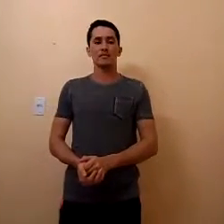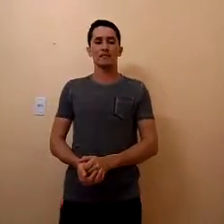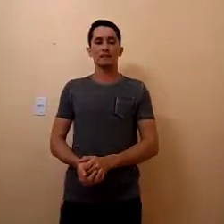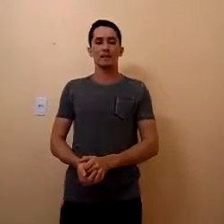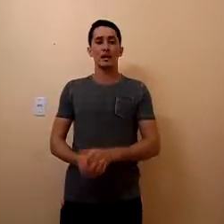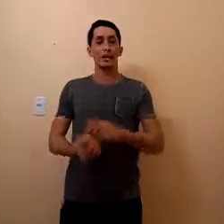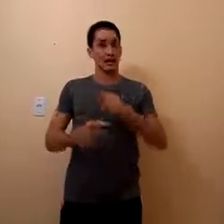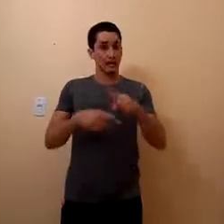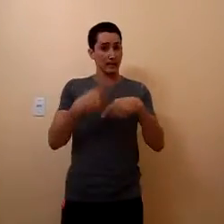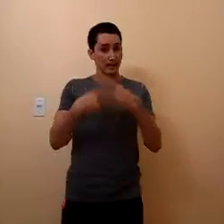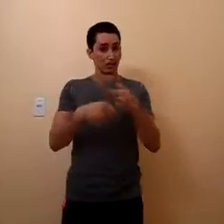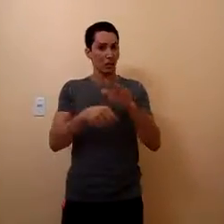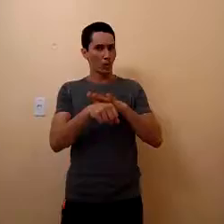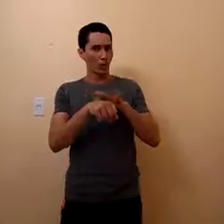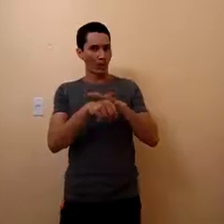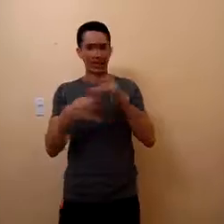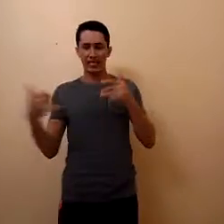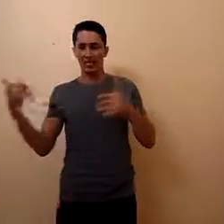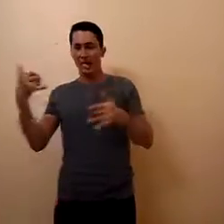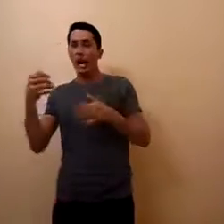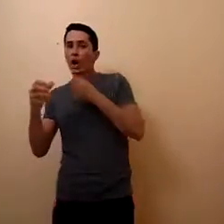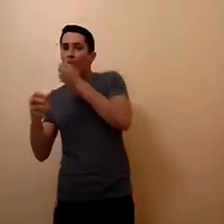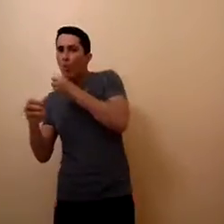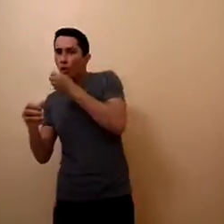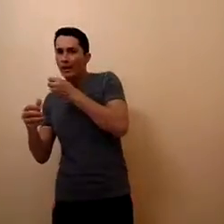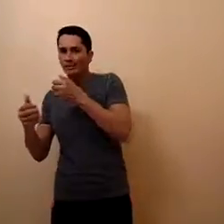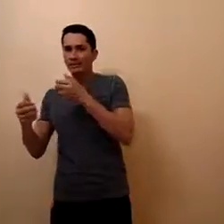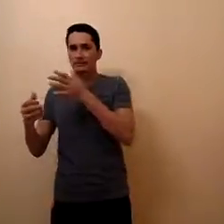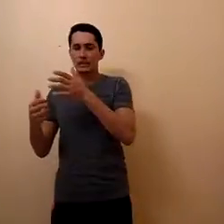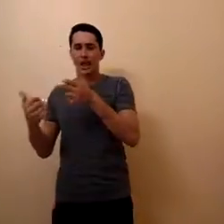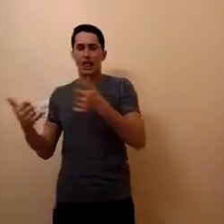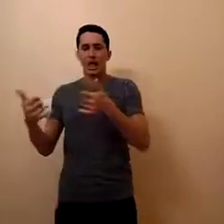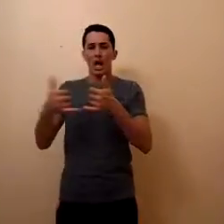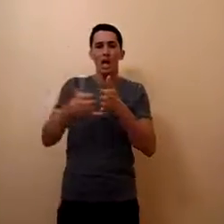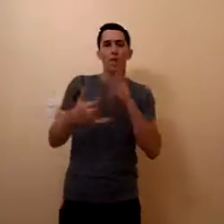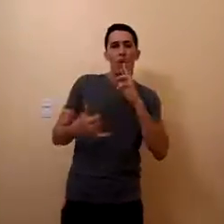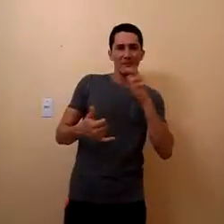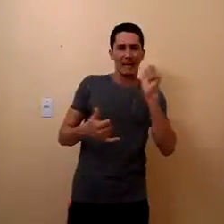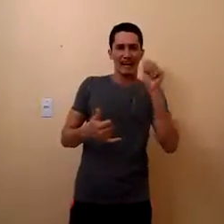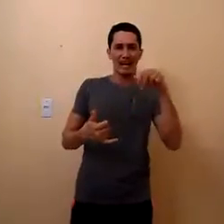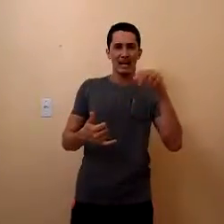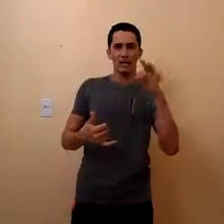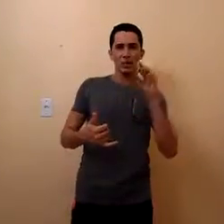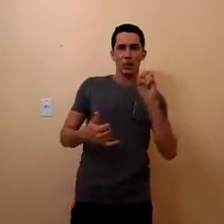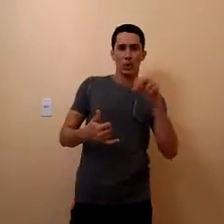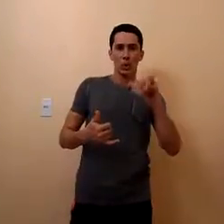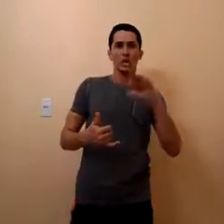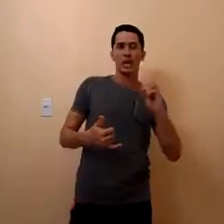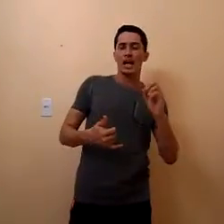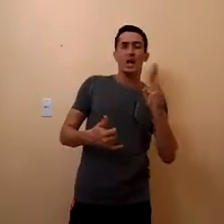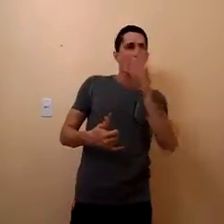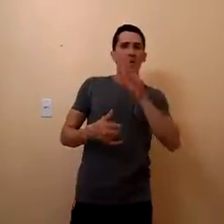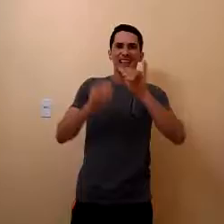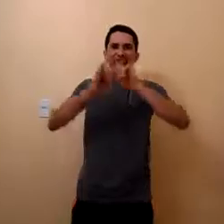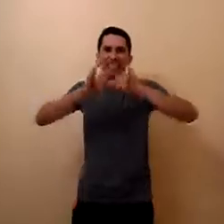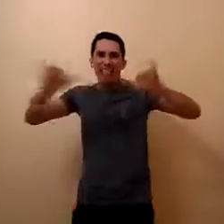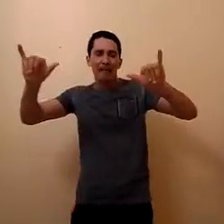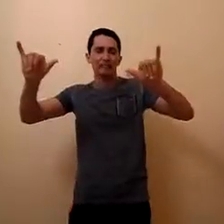Depois da conversa por telefone com o repórter Carlos de Lanoy, Antônio Anaquim pediu que a gravação não fosse usada na reportagem. Com base